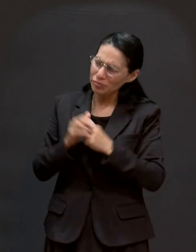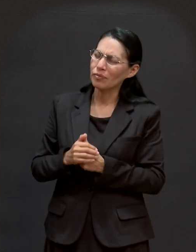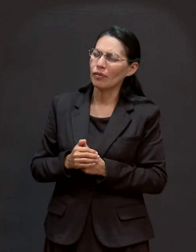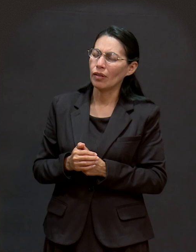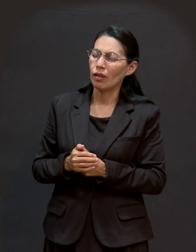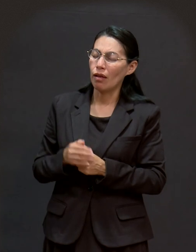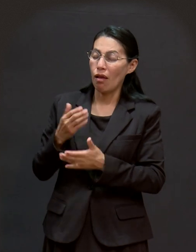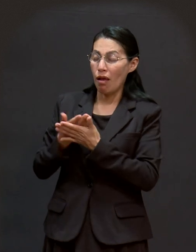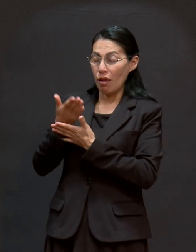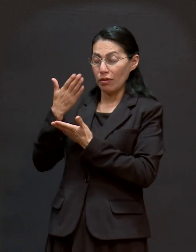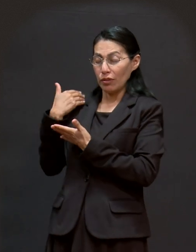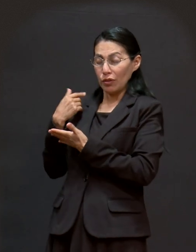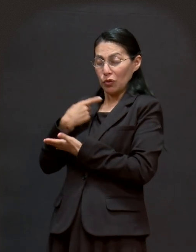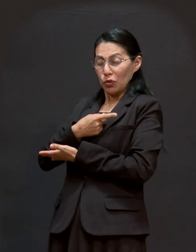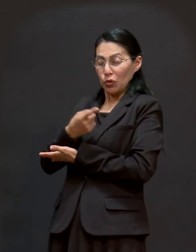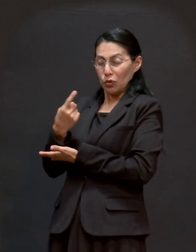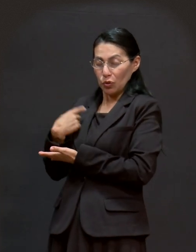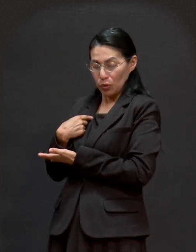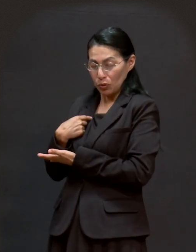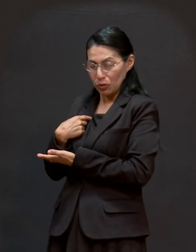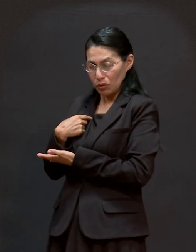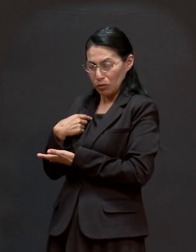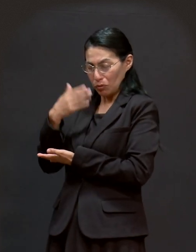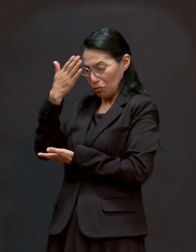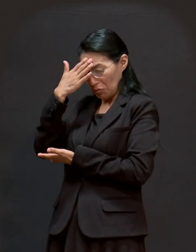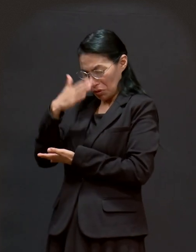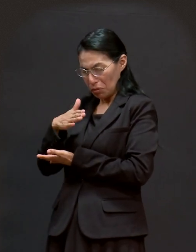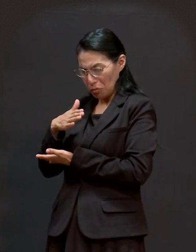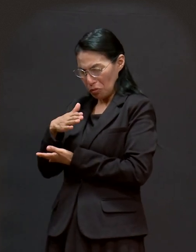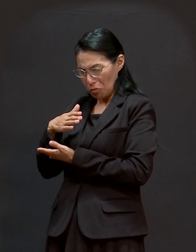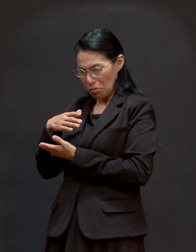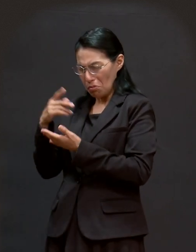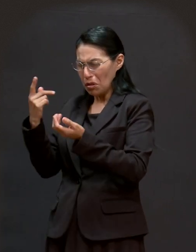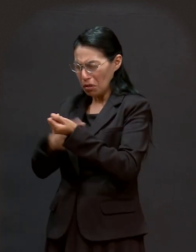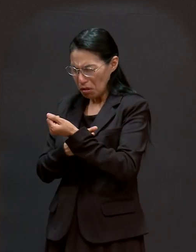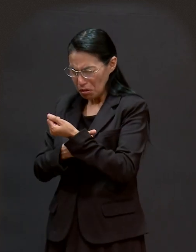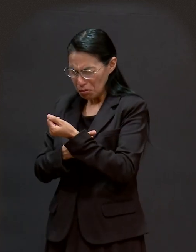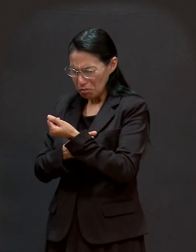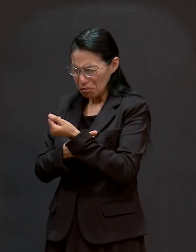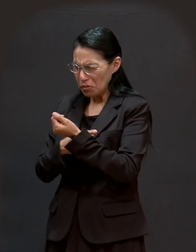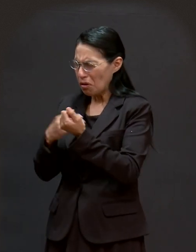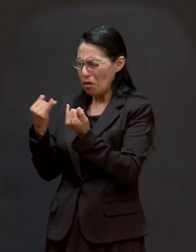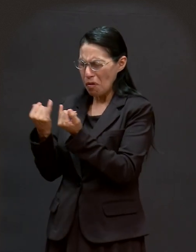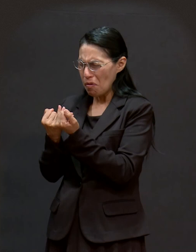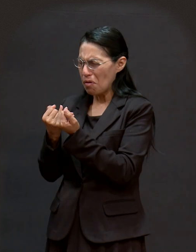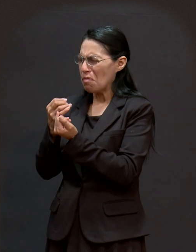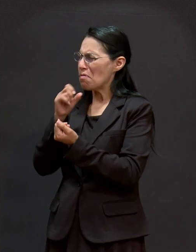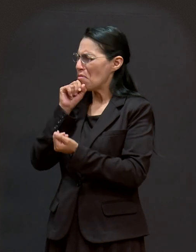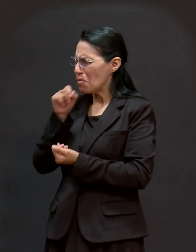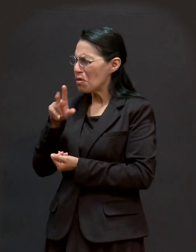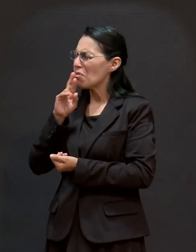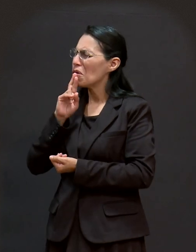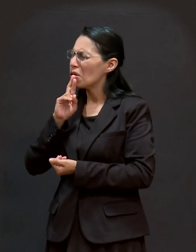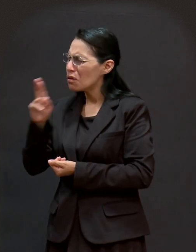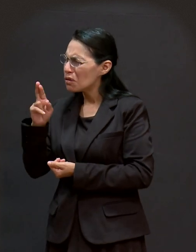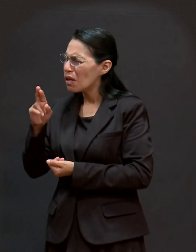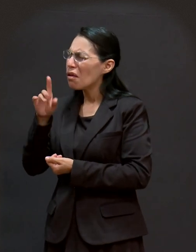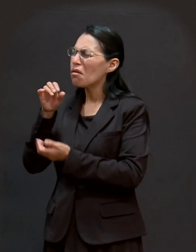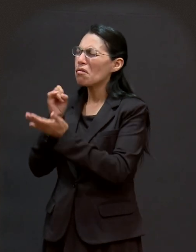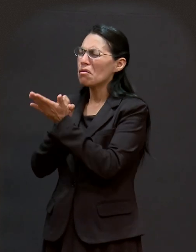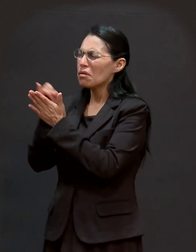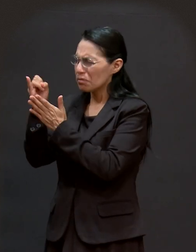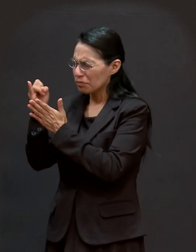lo que tú sabes habríamos elegido el resultado que tú trajiste así que señor